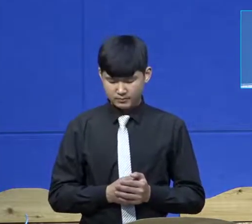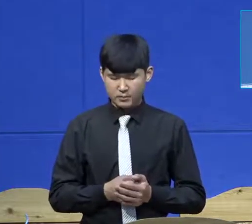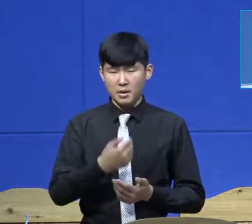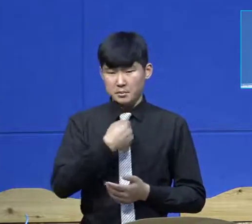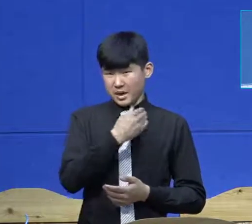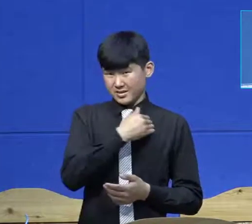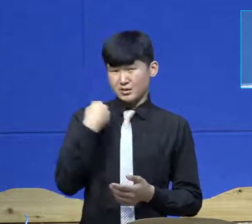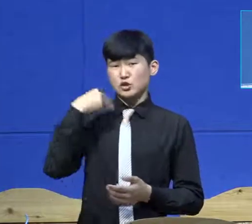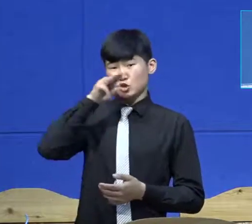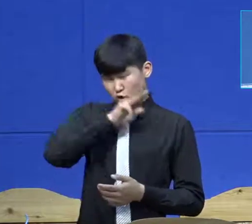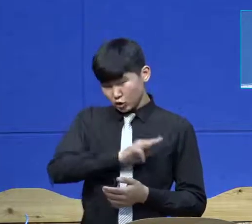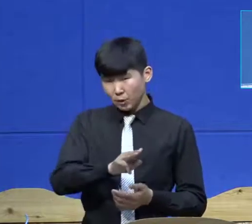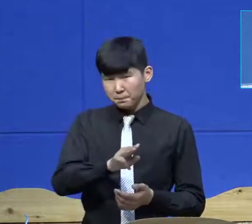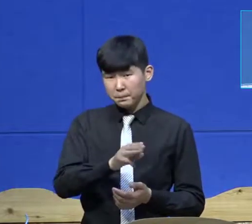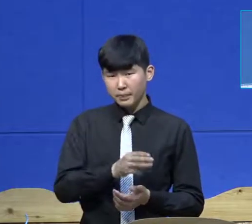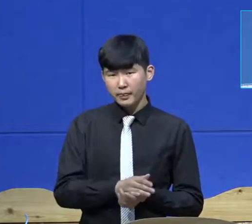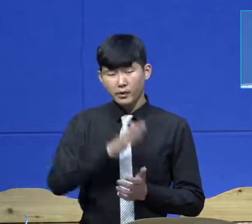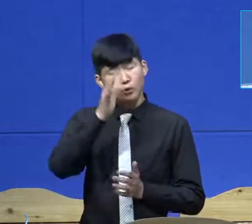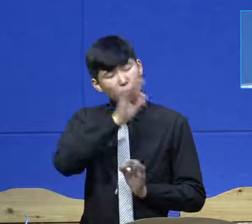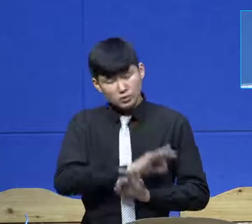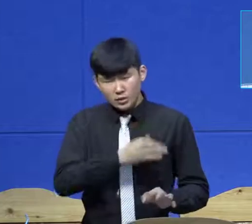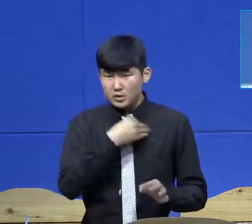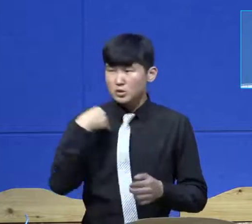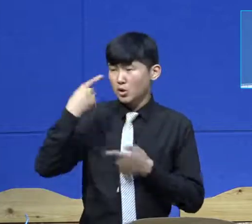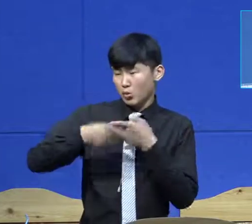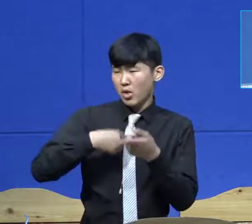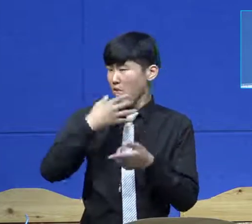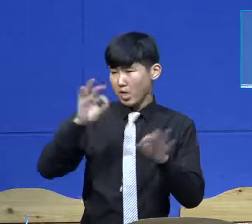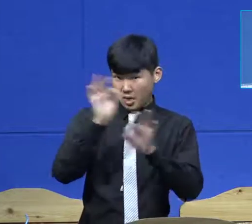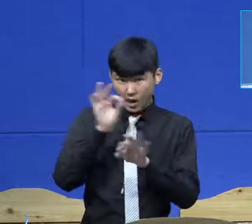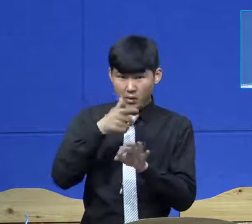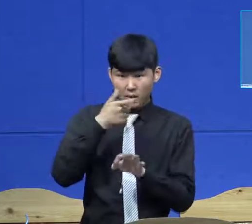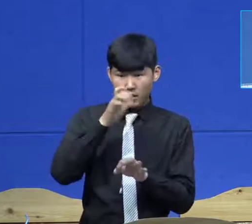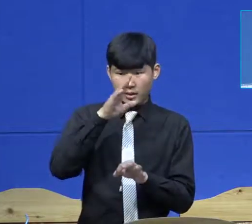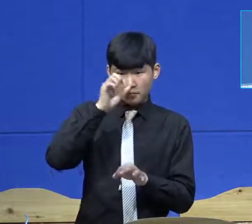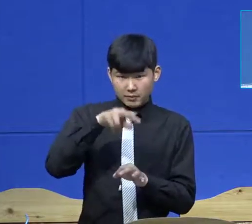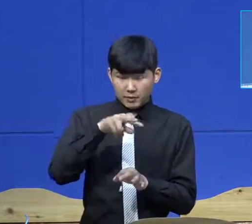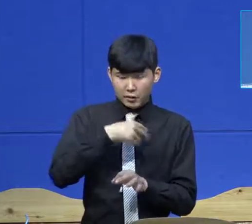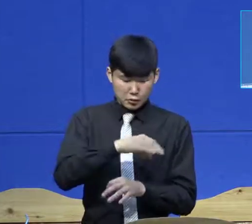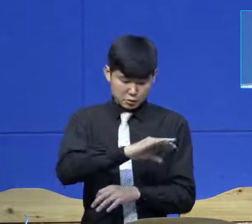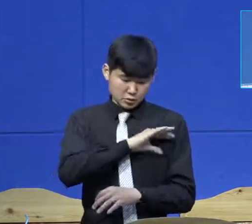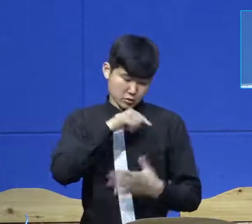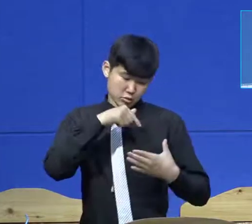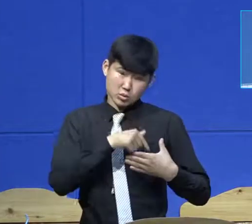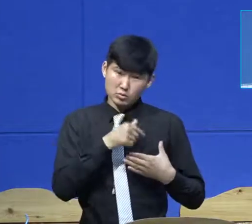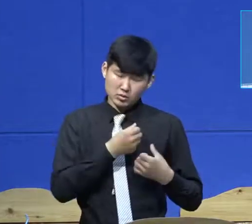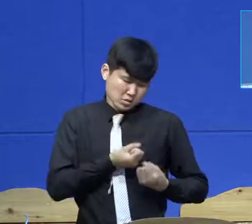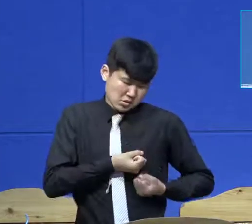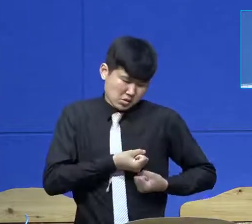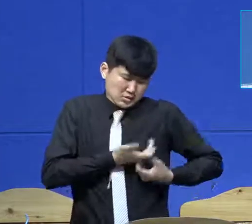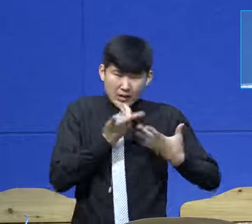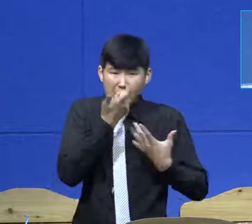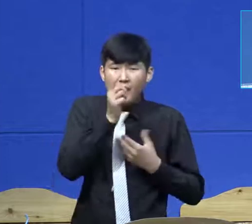эзний төлөө дуусахгүй, эзний тухай ярихгүй гэвэл сэтгэл дотор минь шатаж буй гал мэд